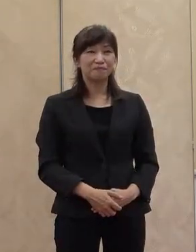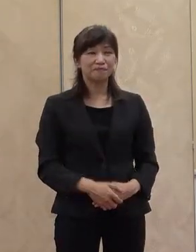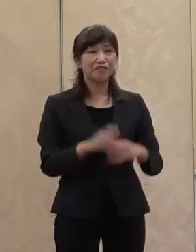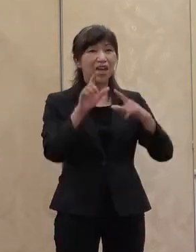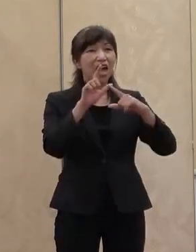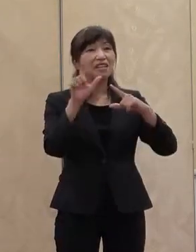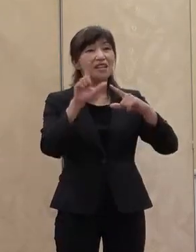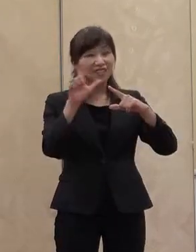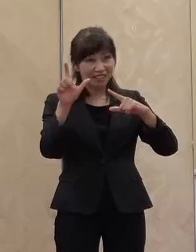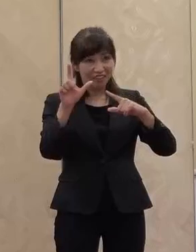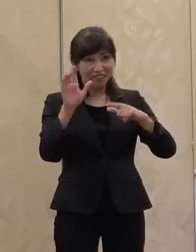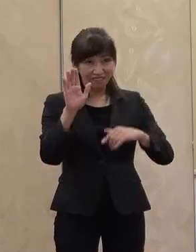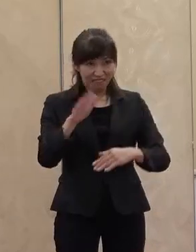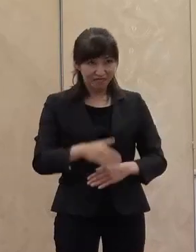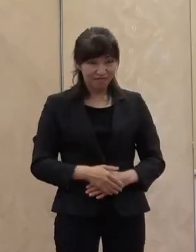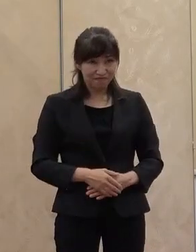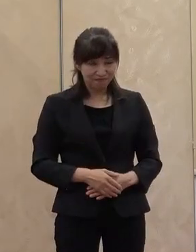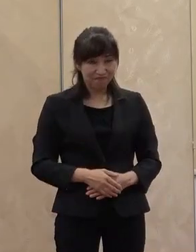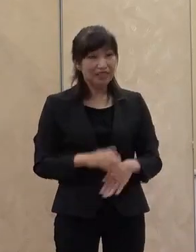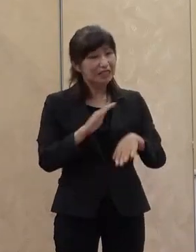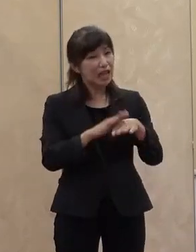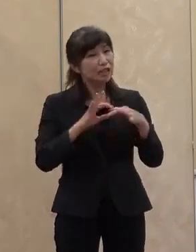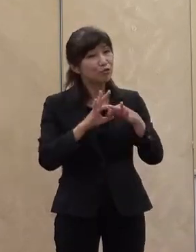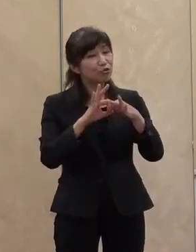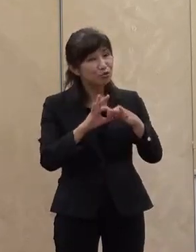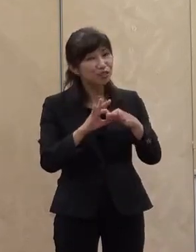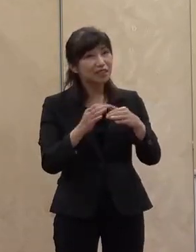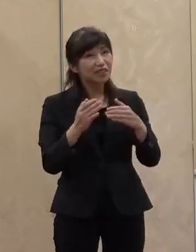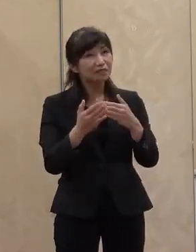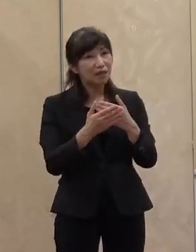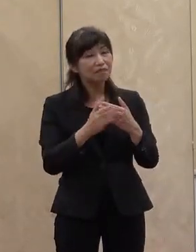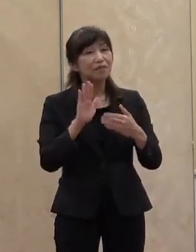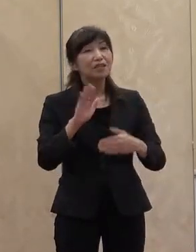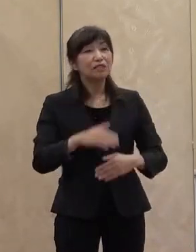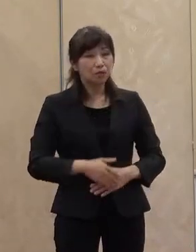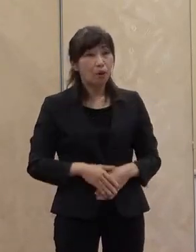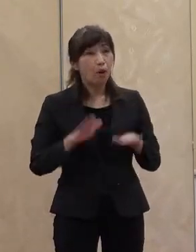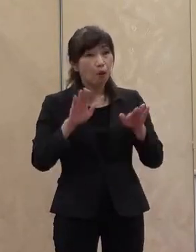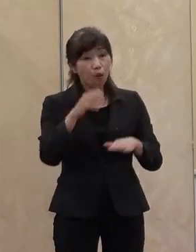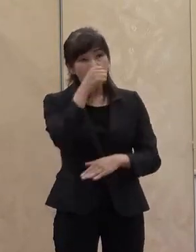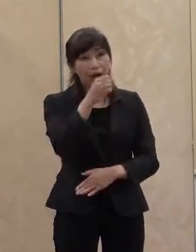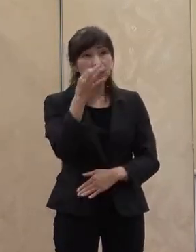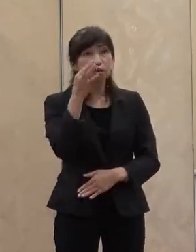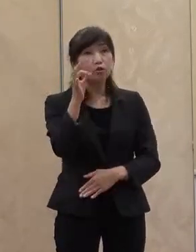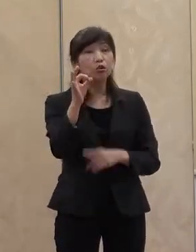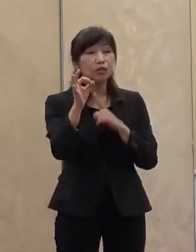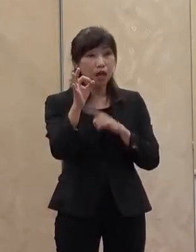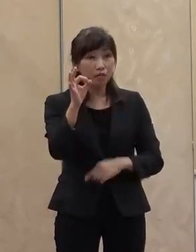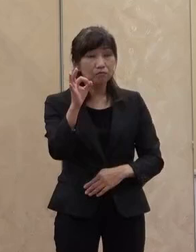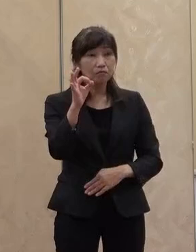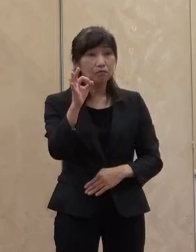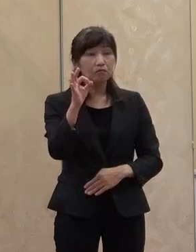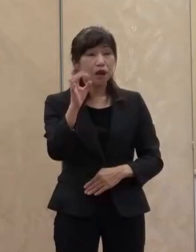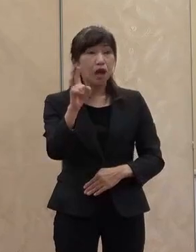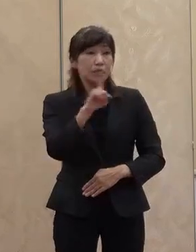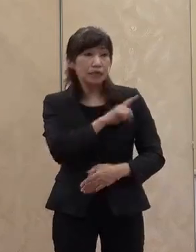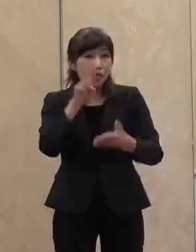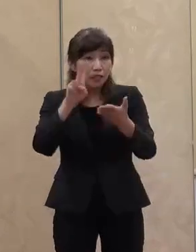NHK の佐藤と申します。今手続き的なところになってしまうんですけれども、今回の予算はもう議会に提出がもう先決でという形